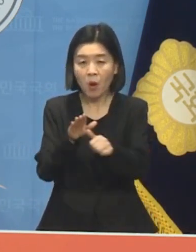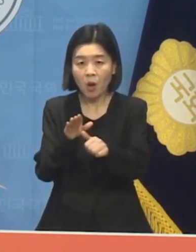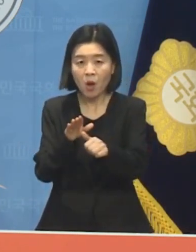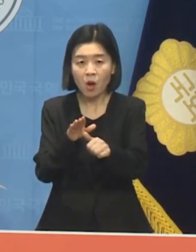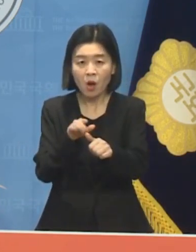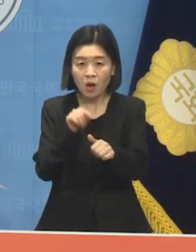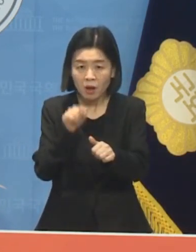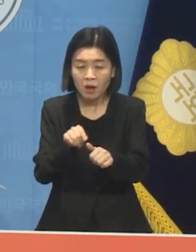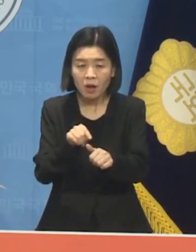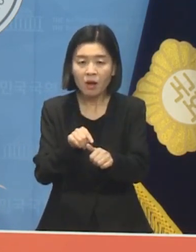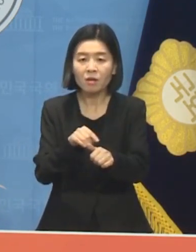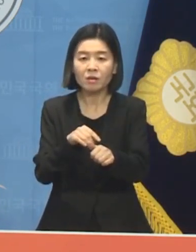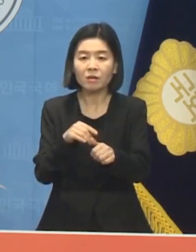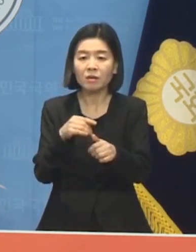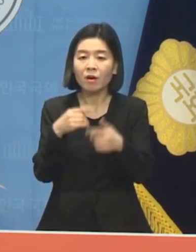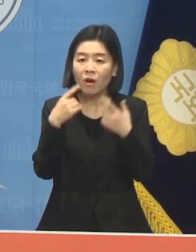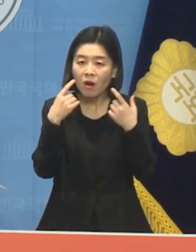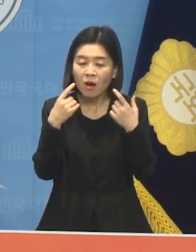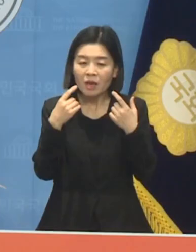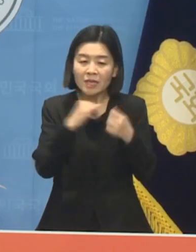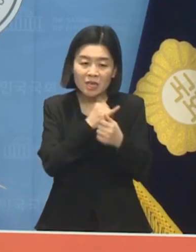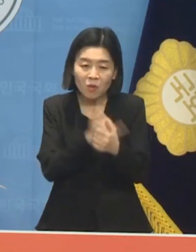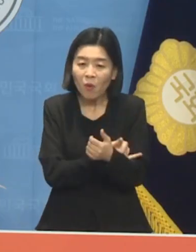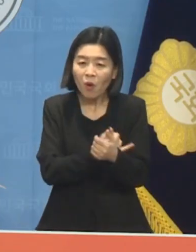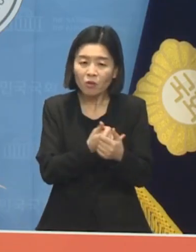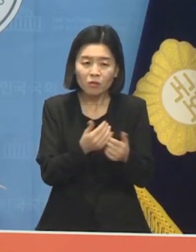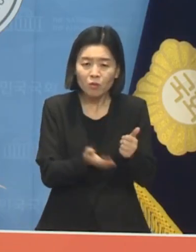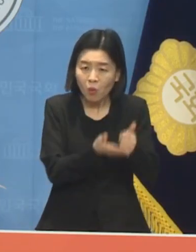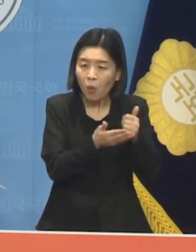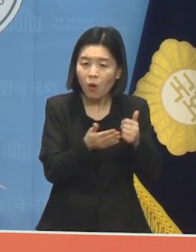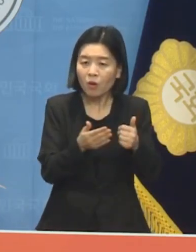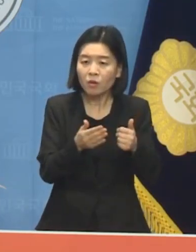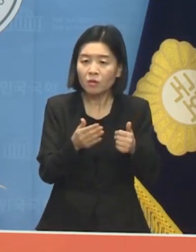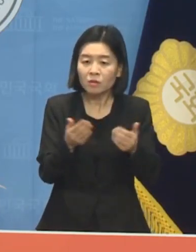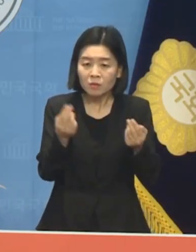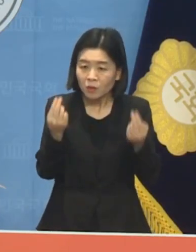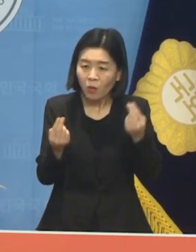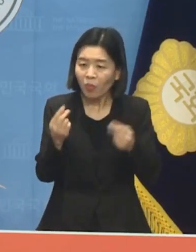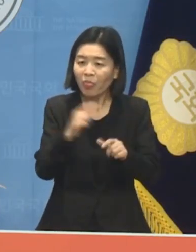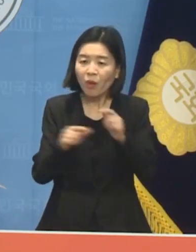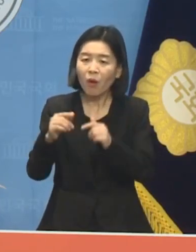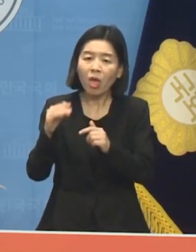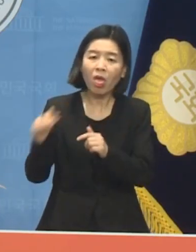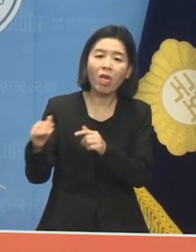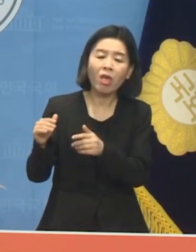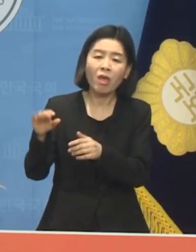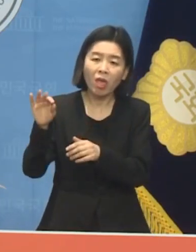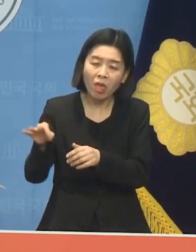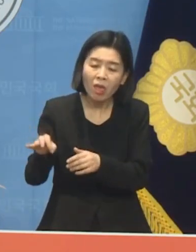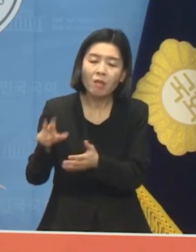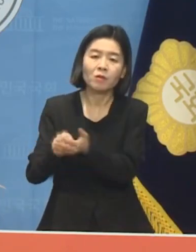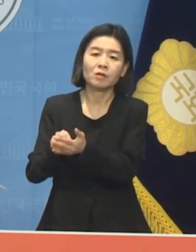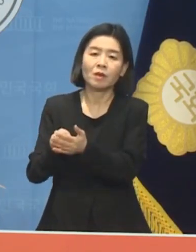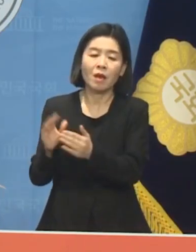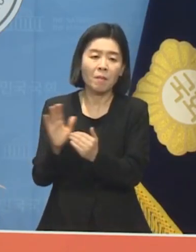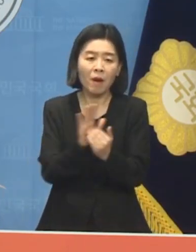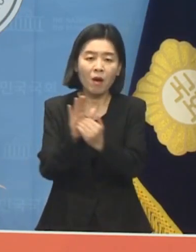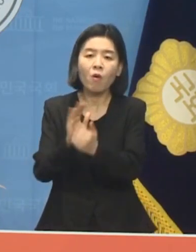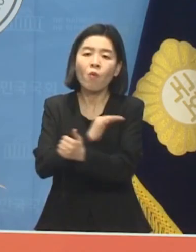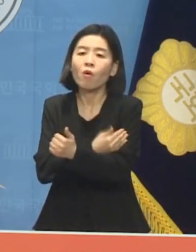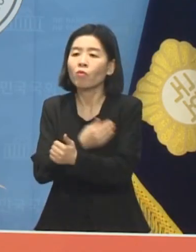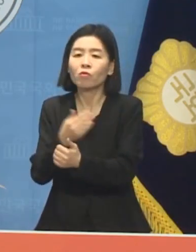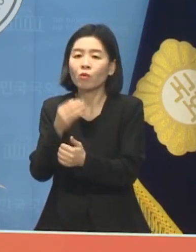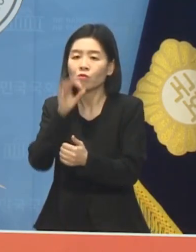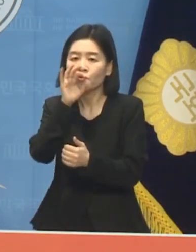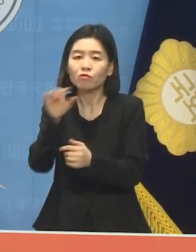보장조차 받지 못하고 있다. 헌법재판소에서 정당한 방어권도 행사하지 못하고 있다. 불법 구속